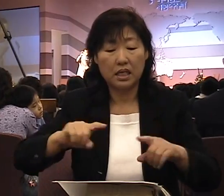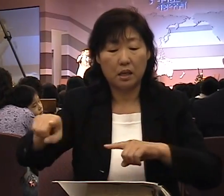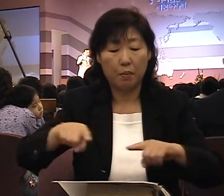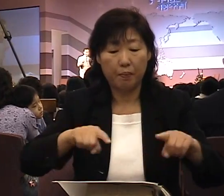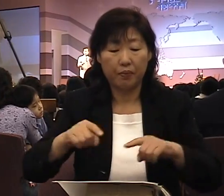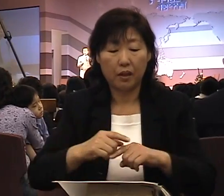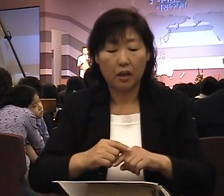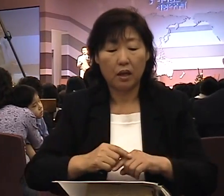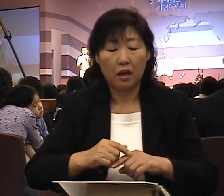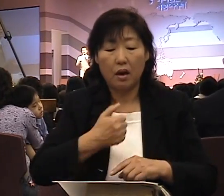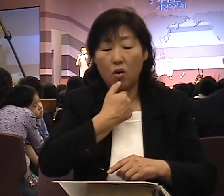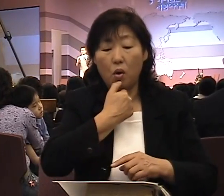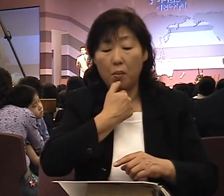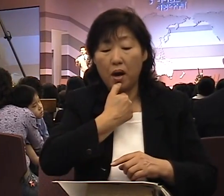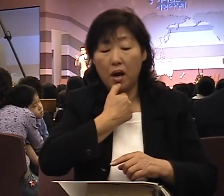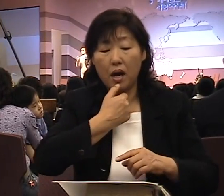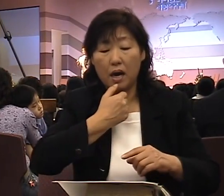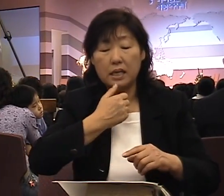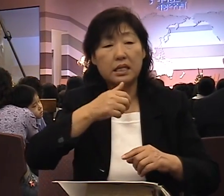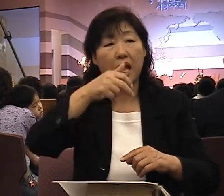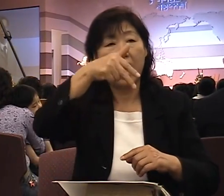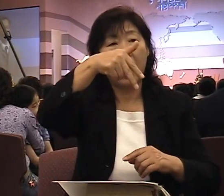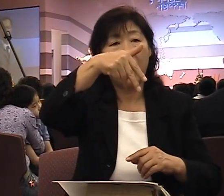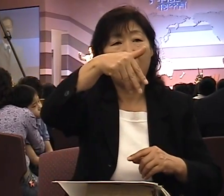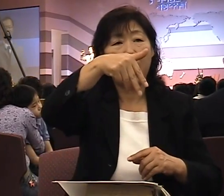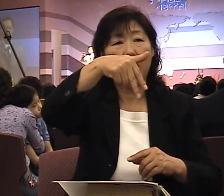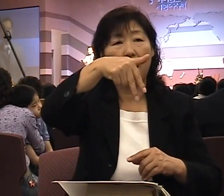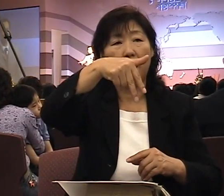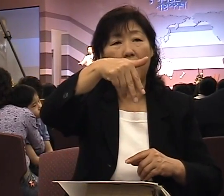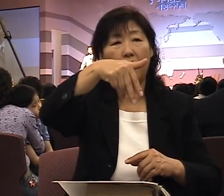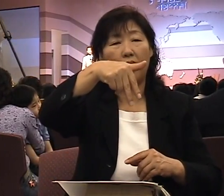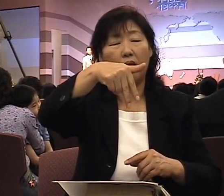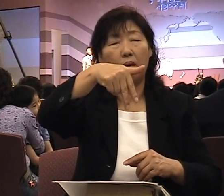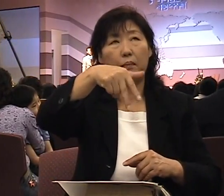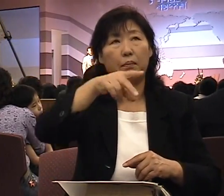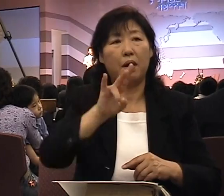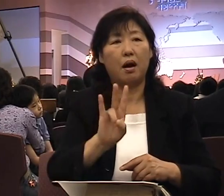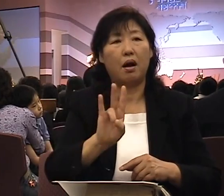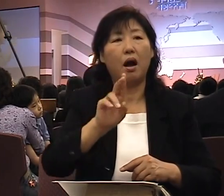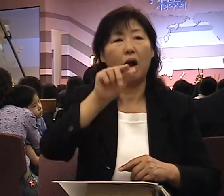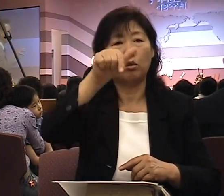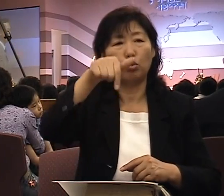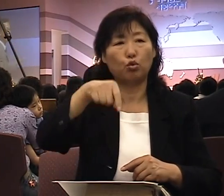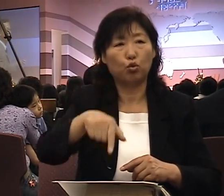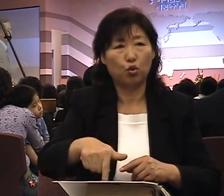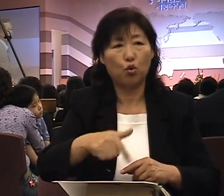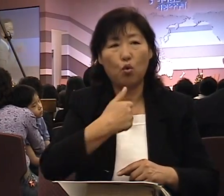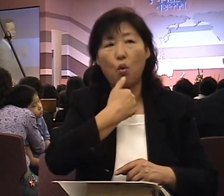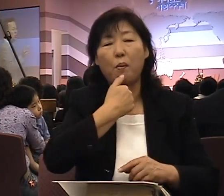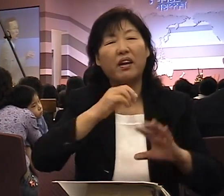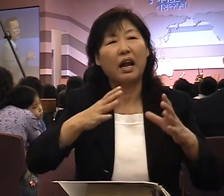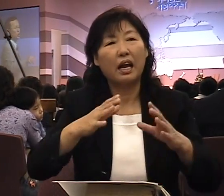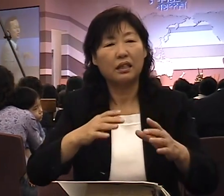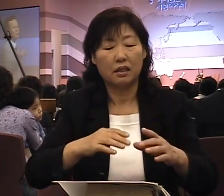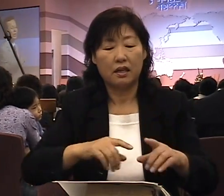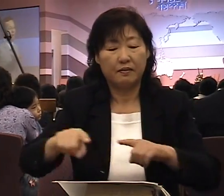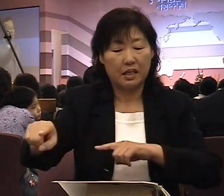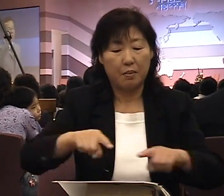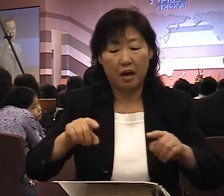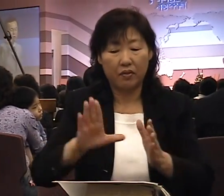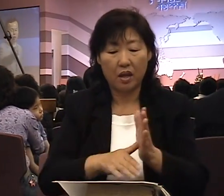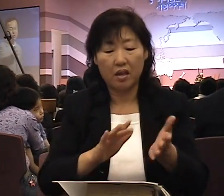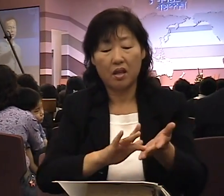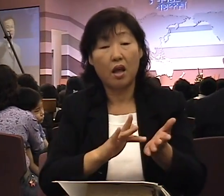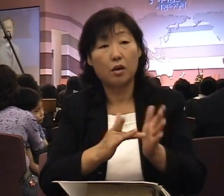때였습니다. 로마 제국이 이스라엘을 지배하고 이스라엘을 핍박하는 때였고 로마 제국이 그래서 예수 그리스도를 십자가에